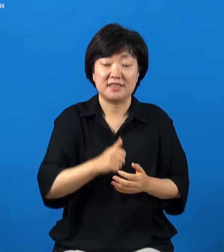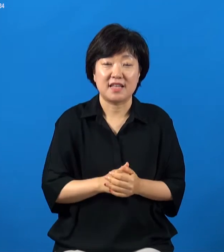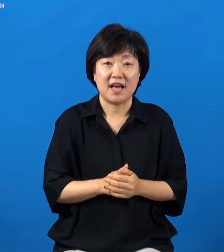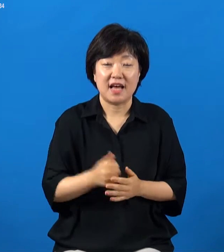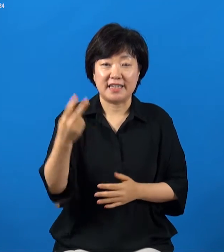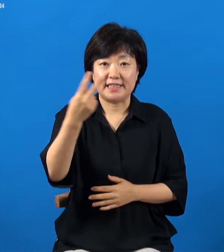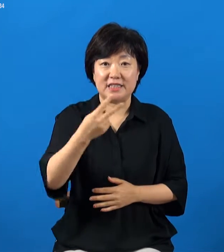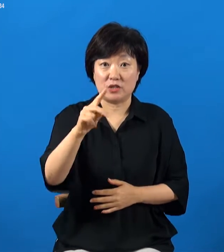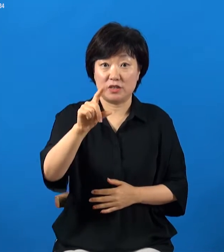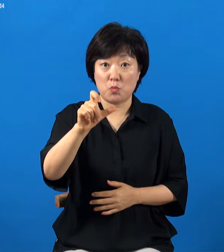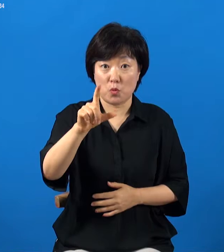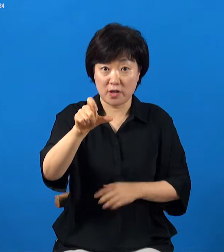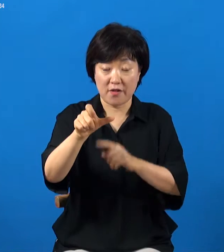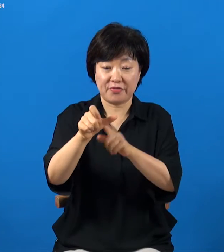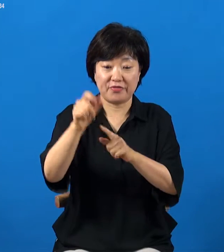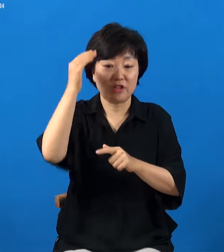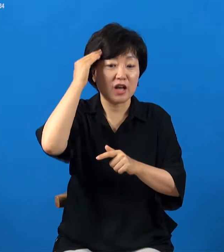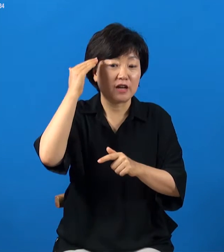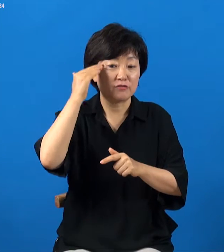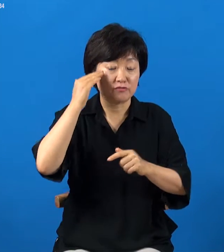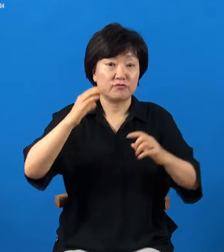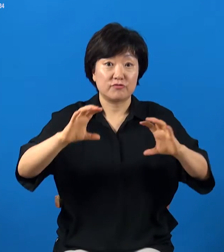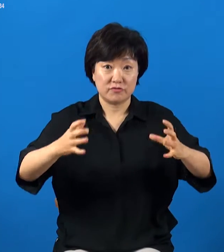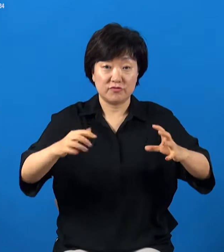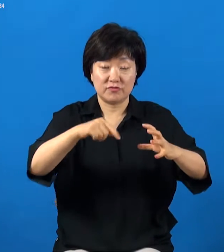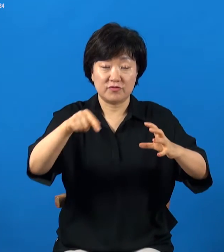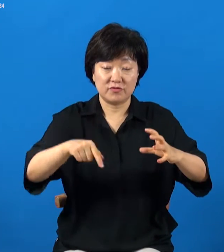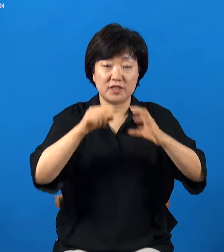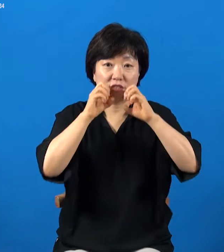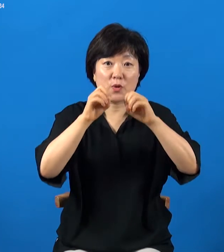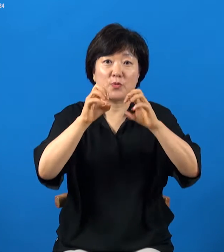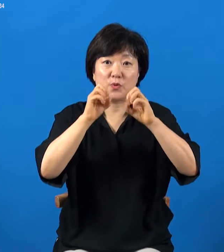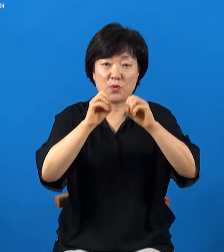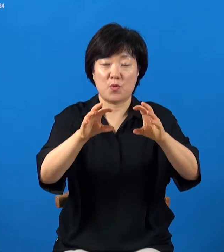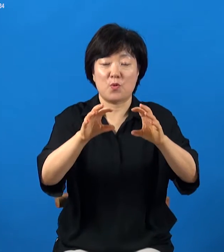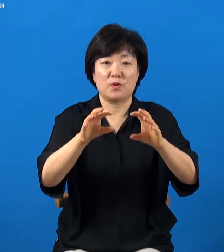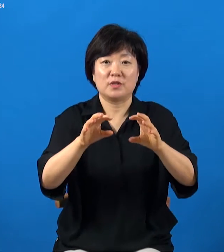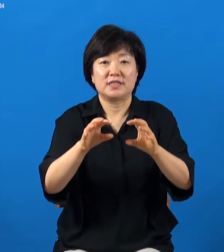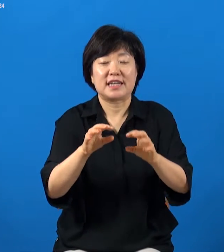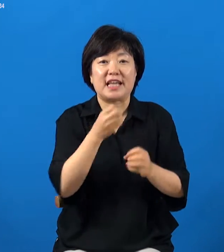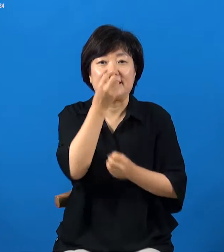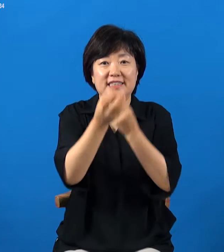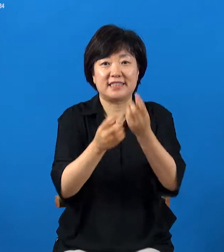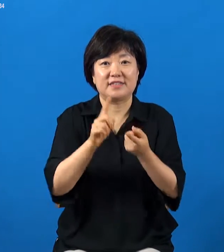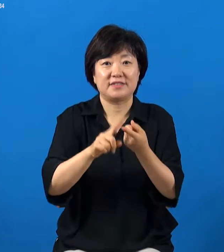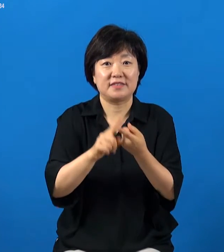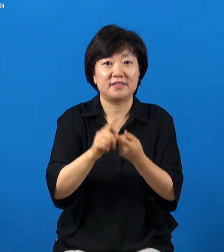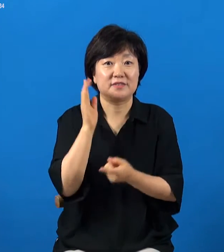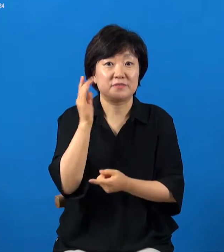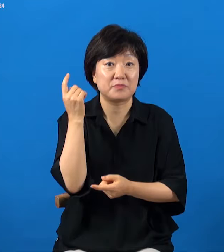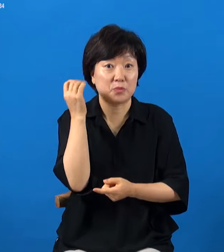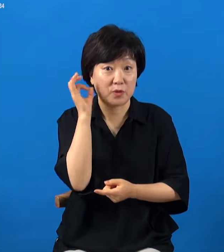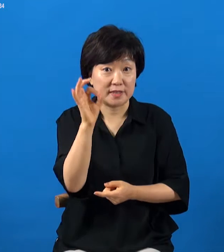우리 2015 맷 국내 전도 간증을 같이 보겠습니다.